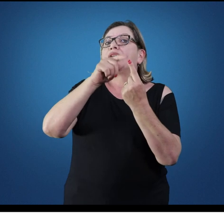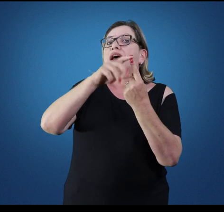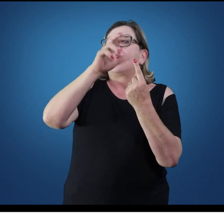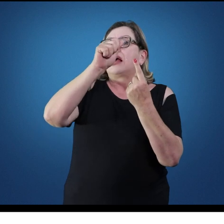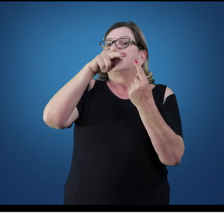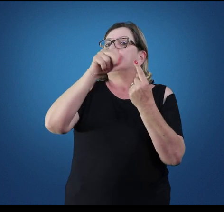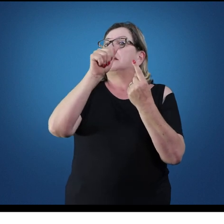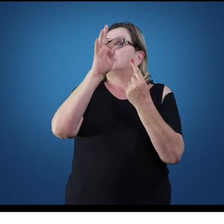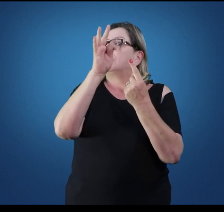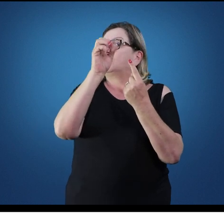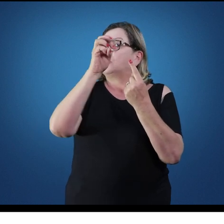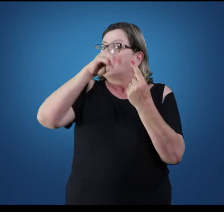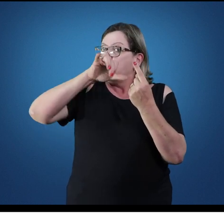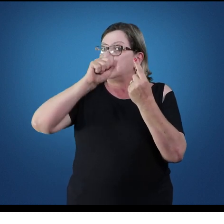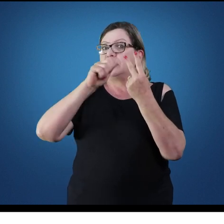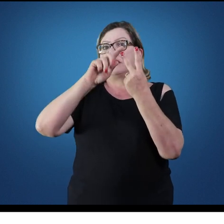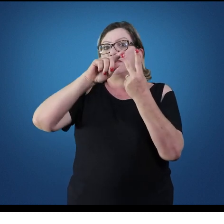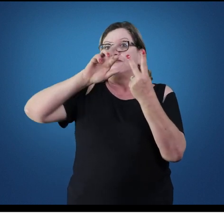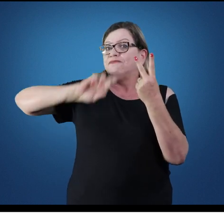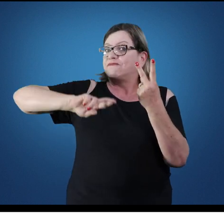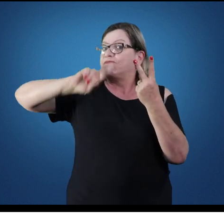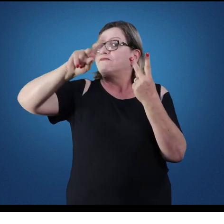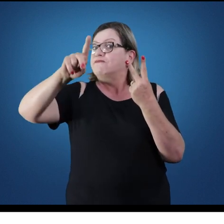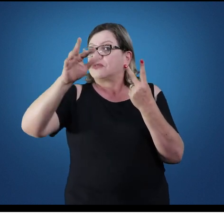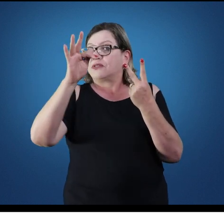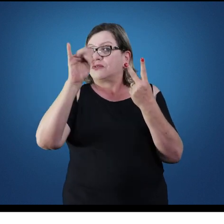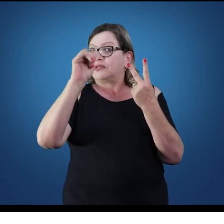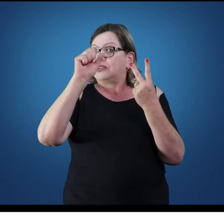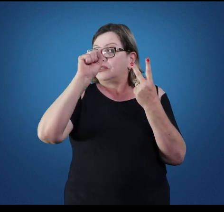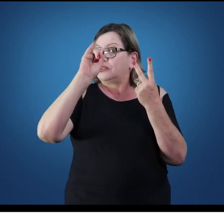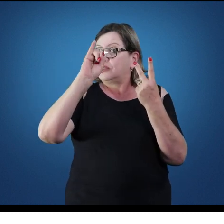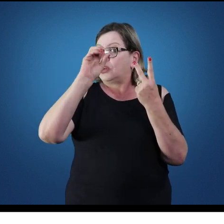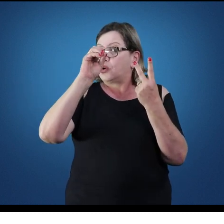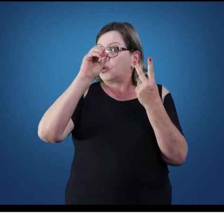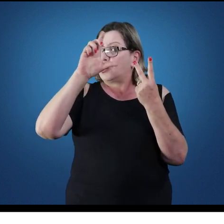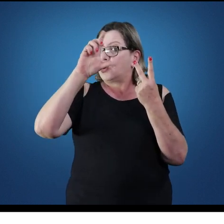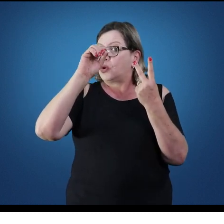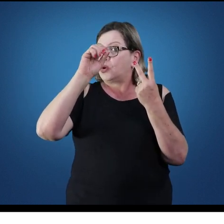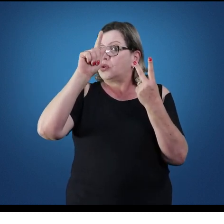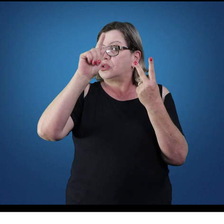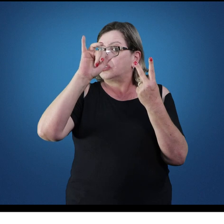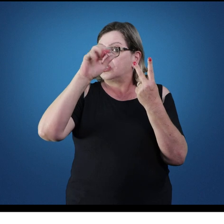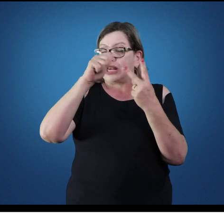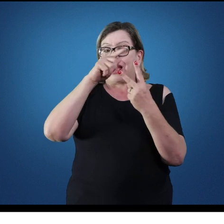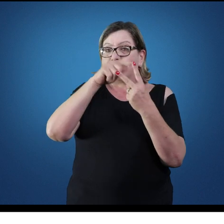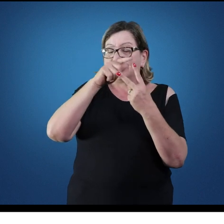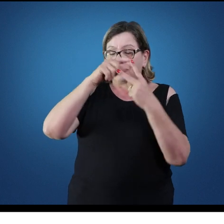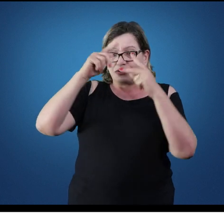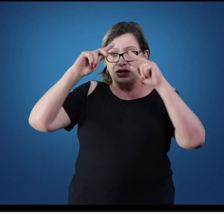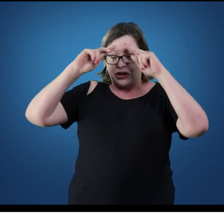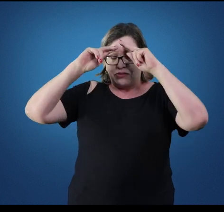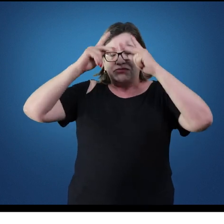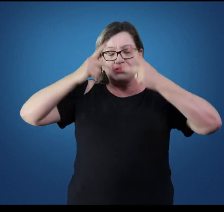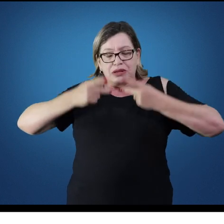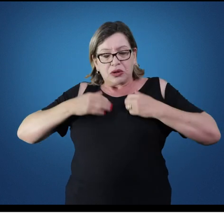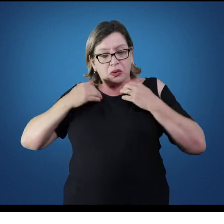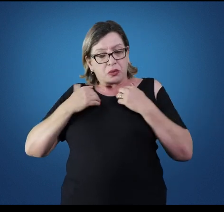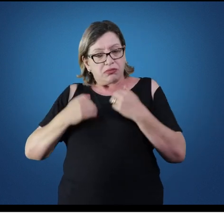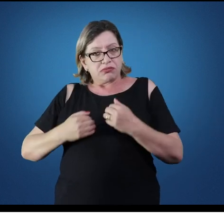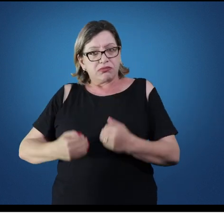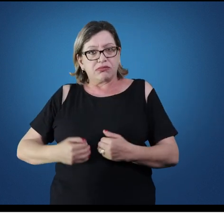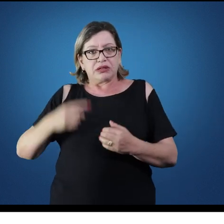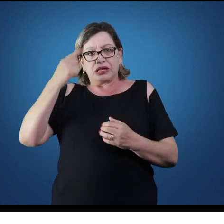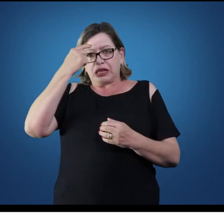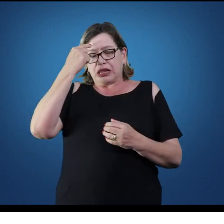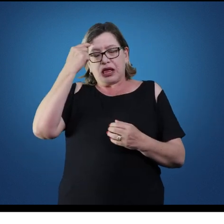ficar mais preocupados com o corpo humano no seu aspecto macroscópico, as suas estruturas. Então, um dos objetivos